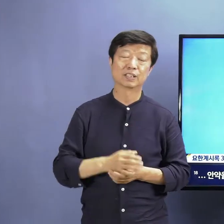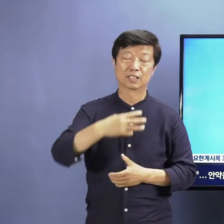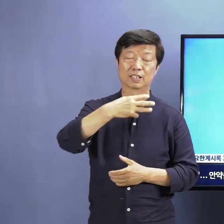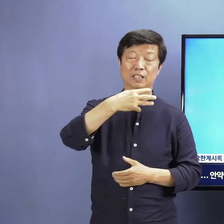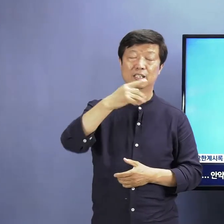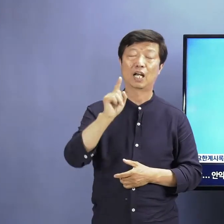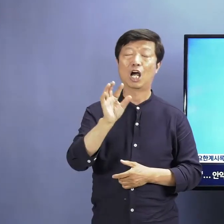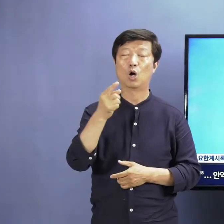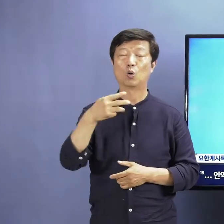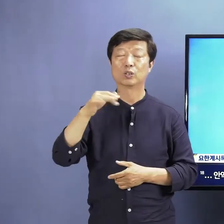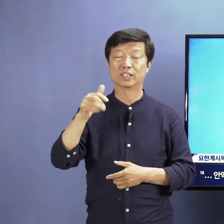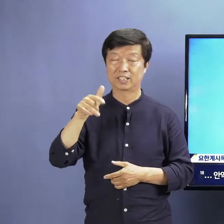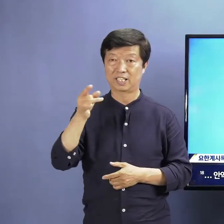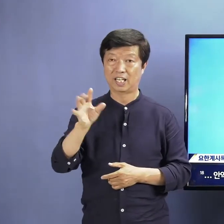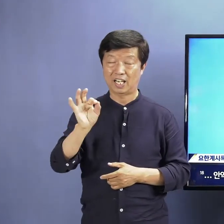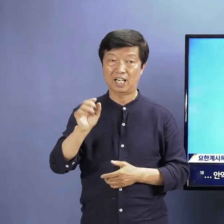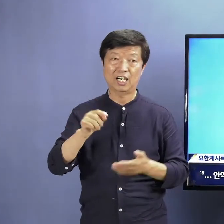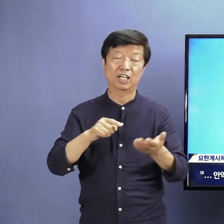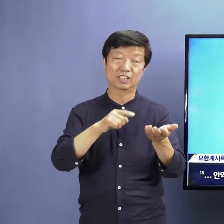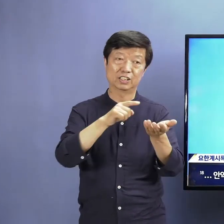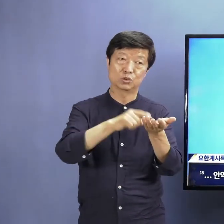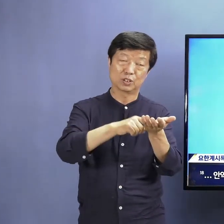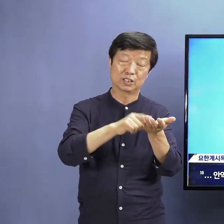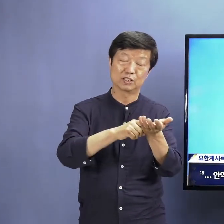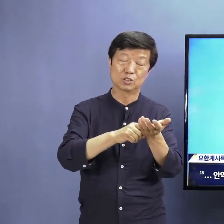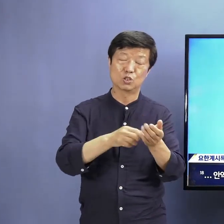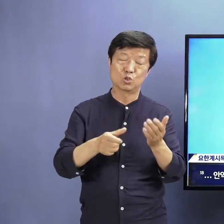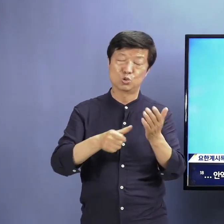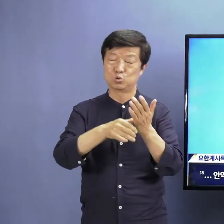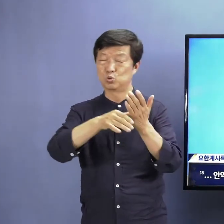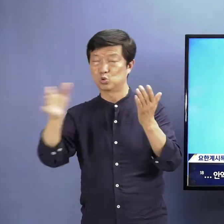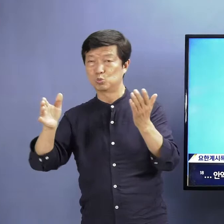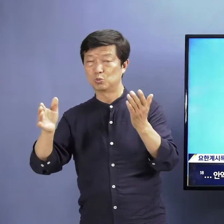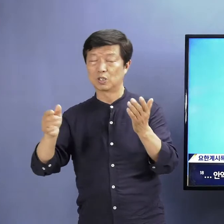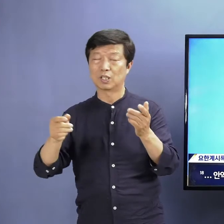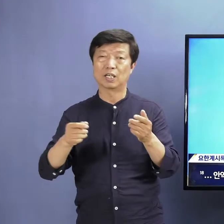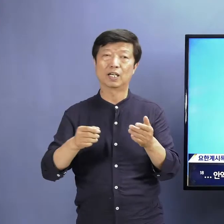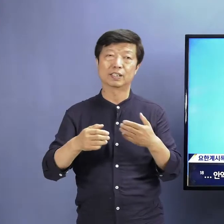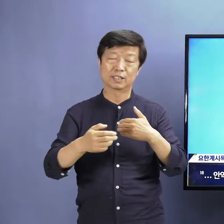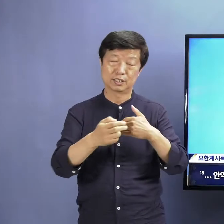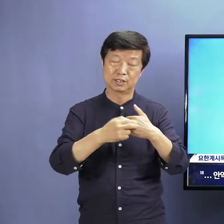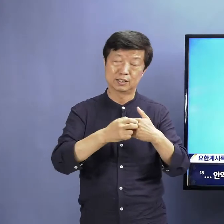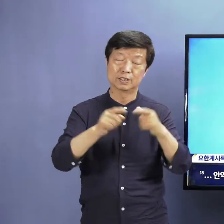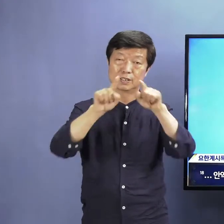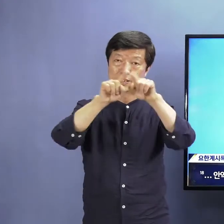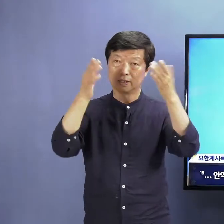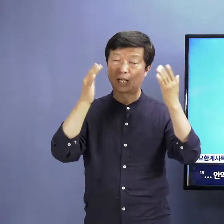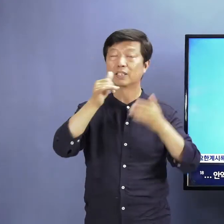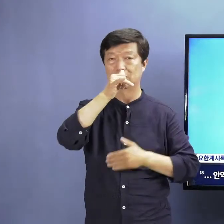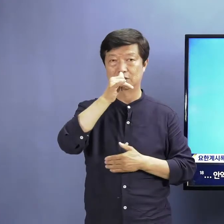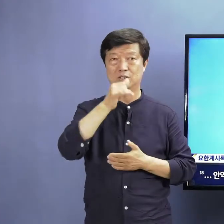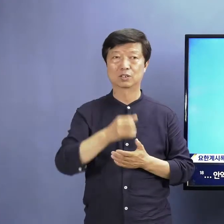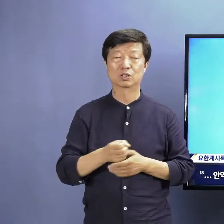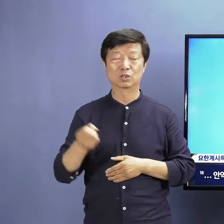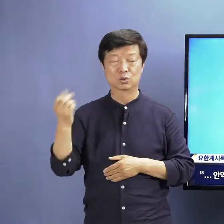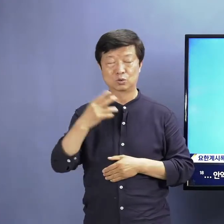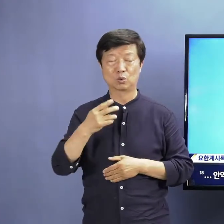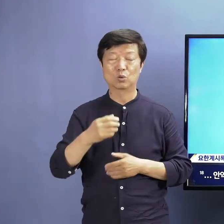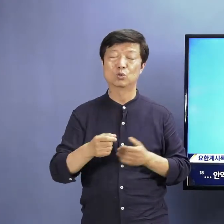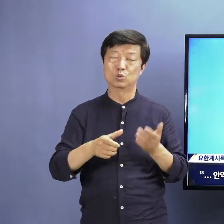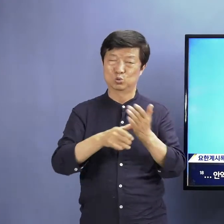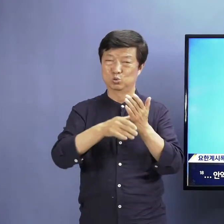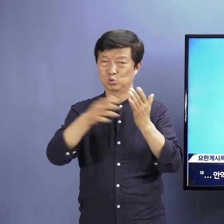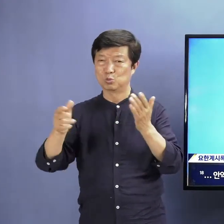라오디게아에는요 유명한 의학교가 있었습니다. 지금 같은 의대 같은 것이. 그리고 유명한 의사들이 거기서